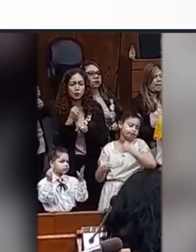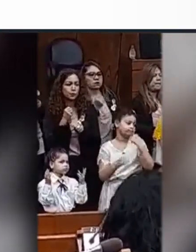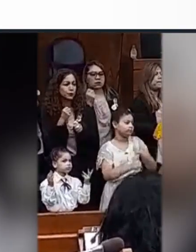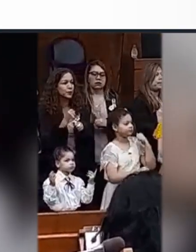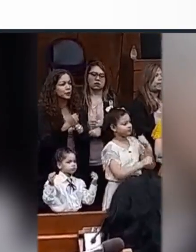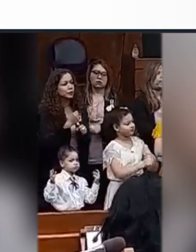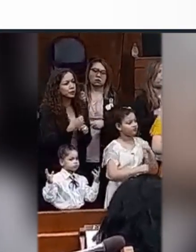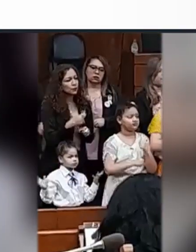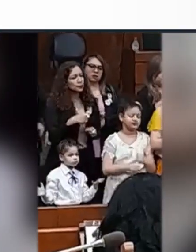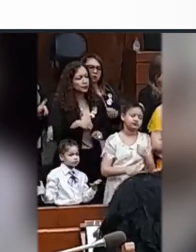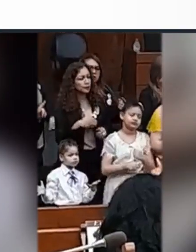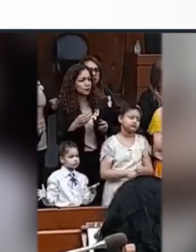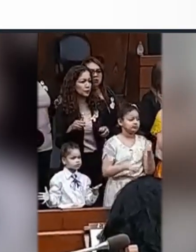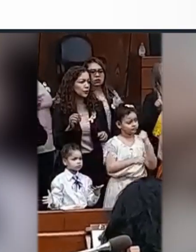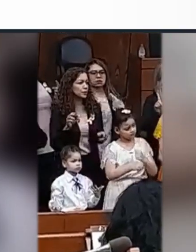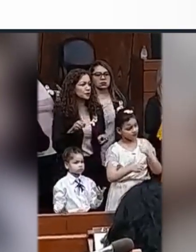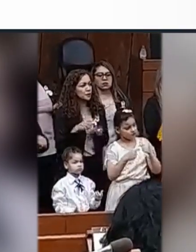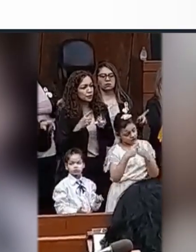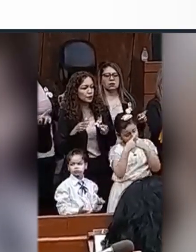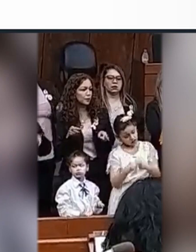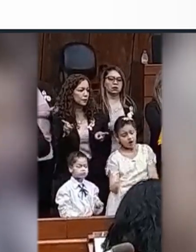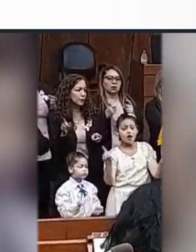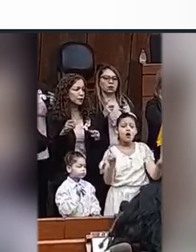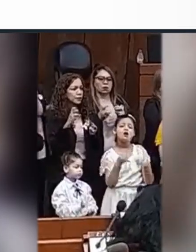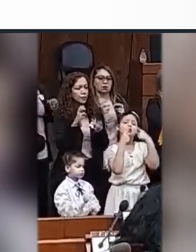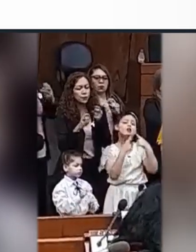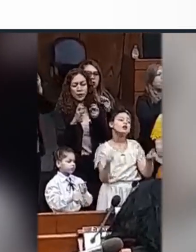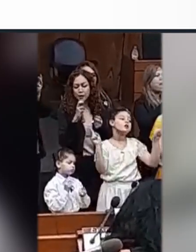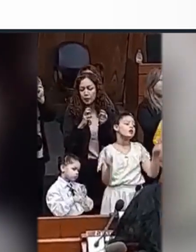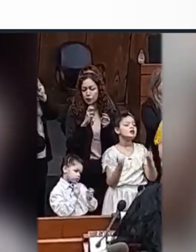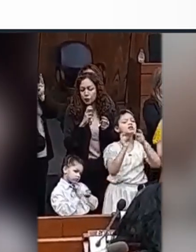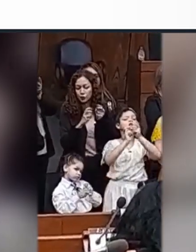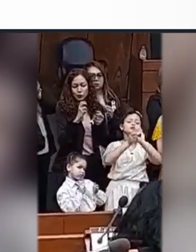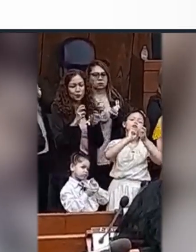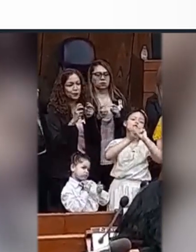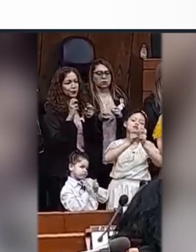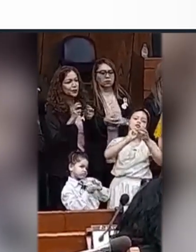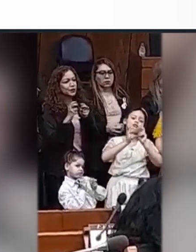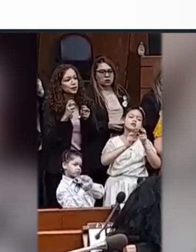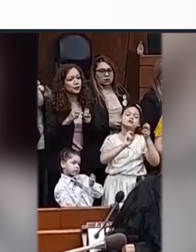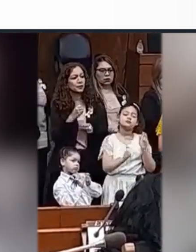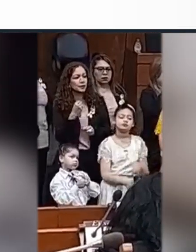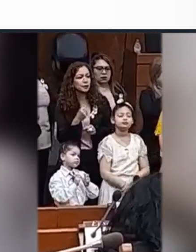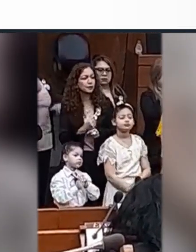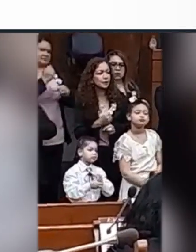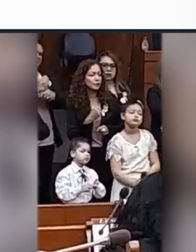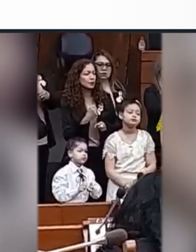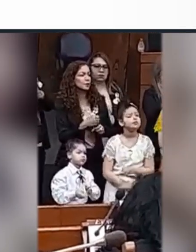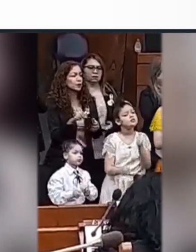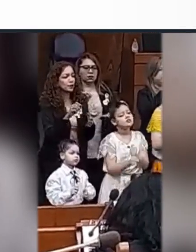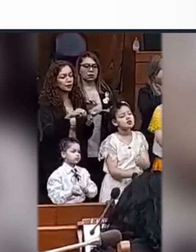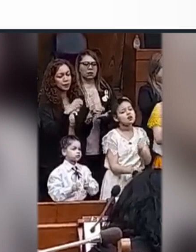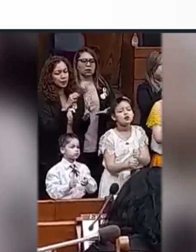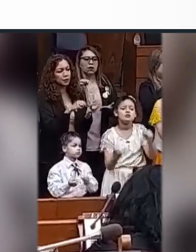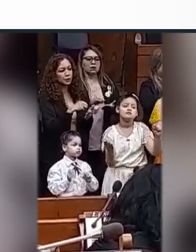imagino. Pero se puede aprender. Y voy al ejemplo del guaraní. El guaraní es un idioma